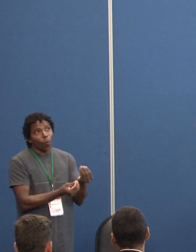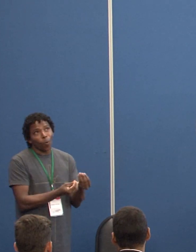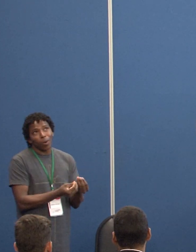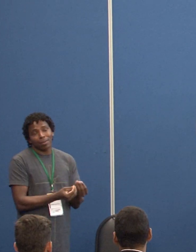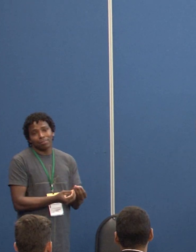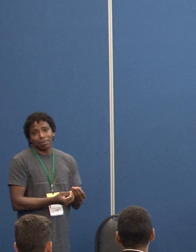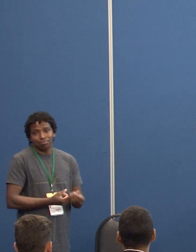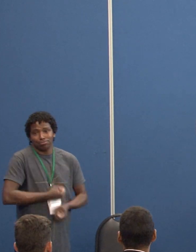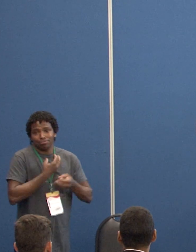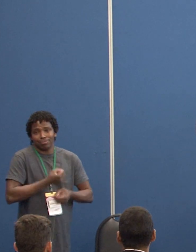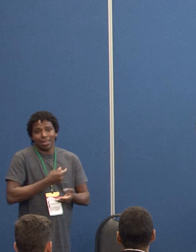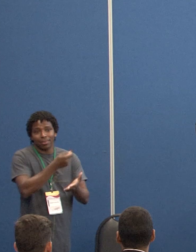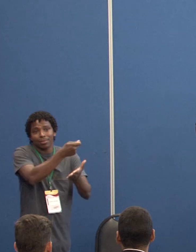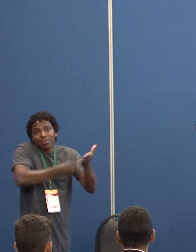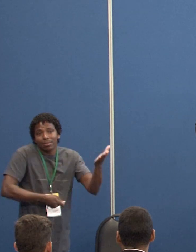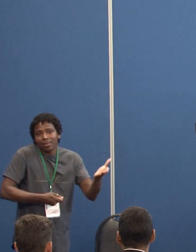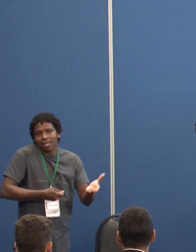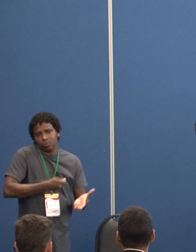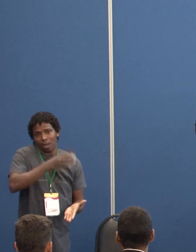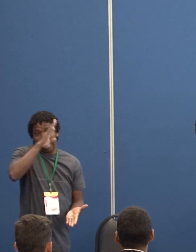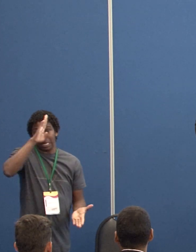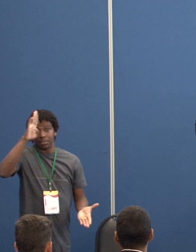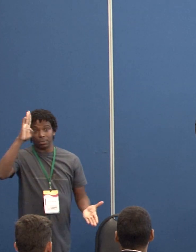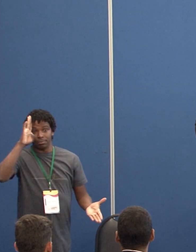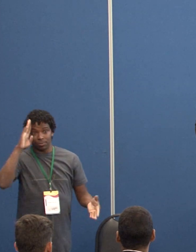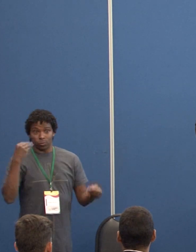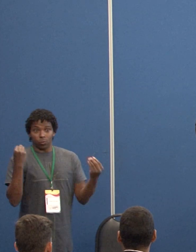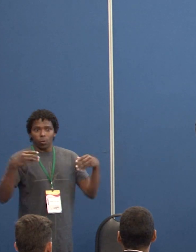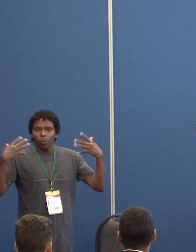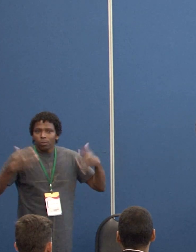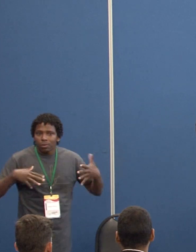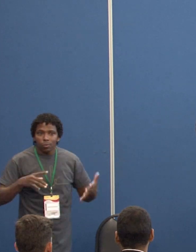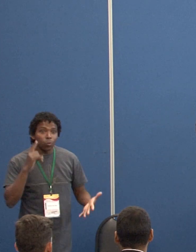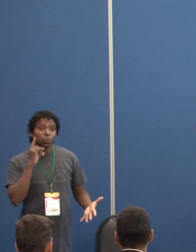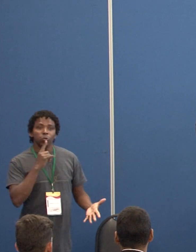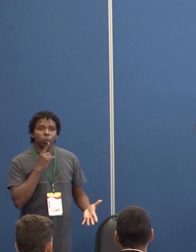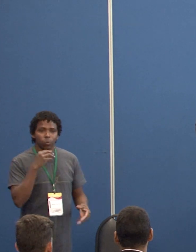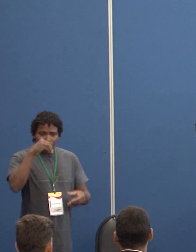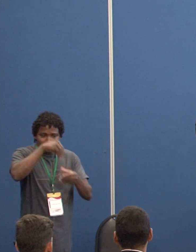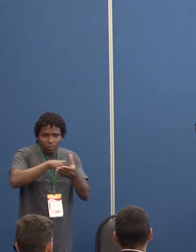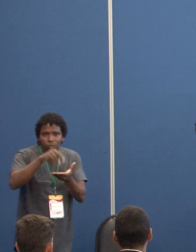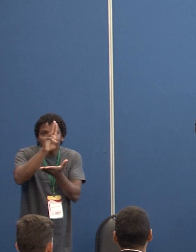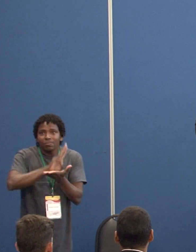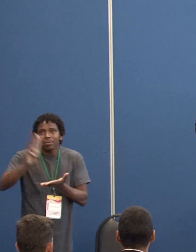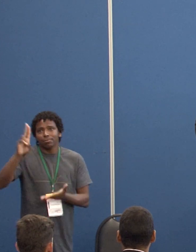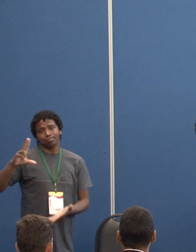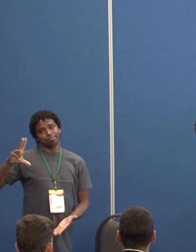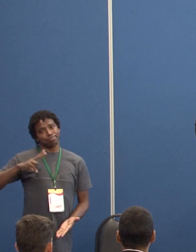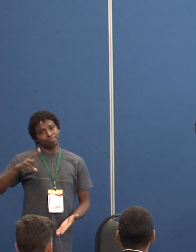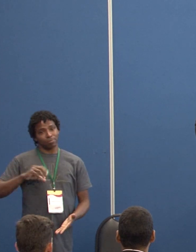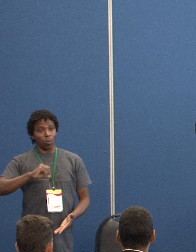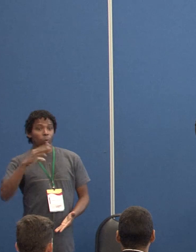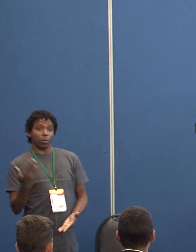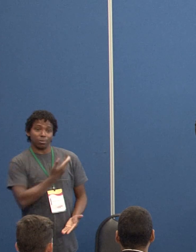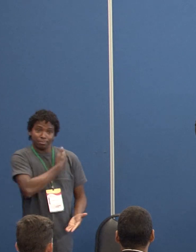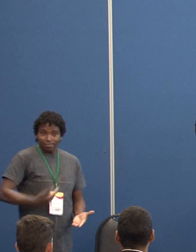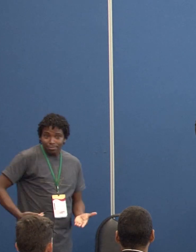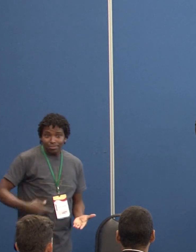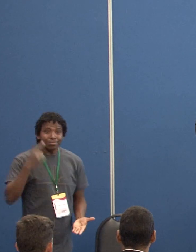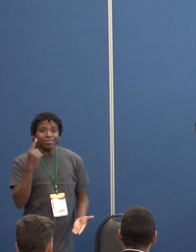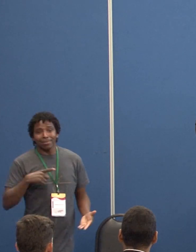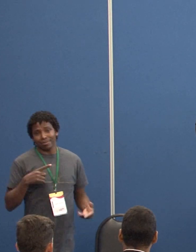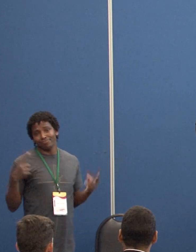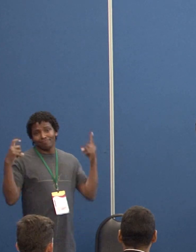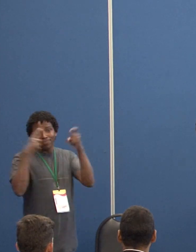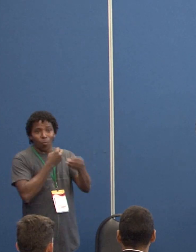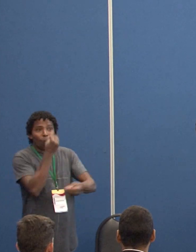sabemos que o português para o surdo é a segunda língua e que essa produção textual, principalmente no nível